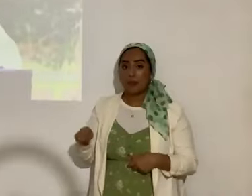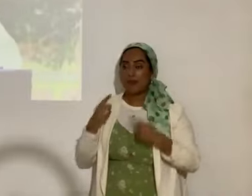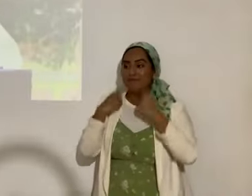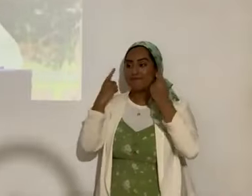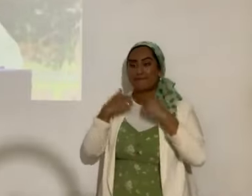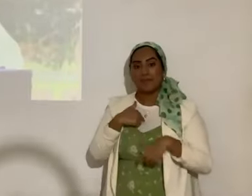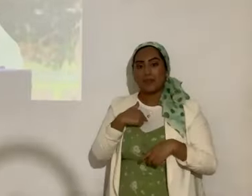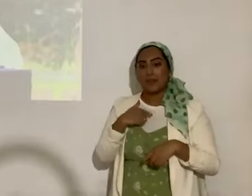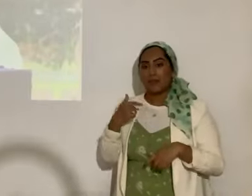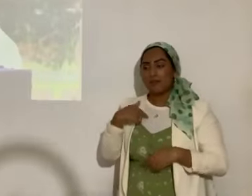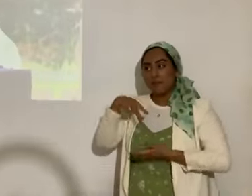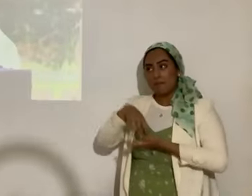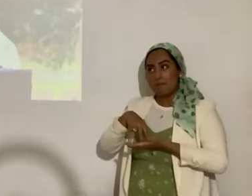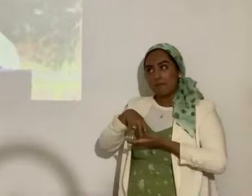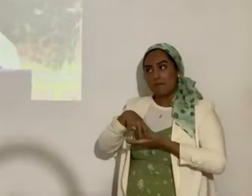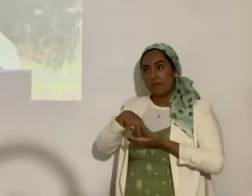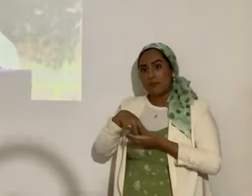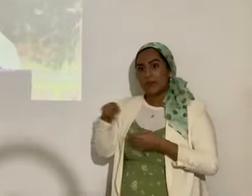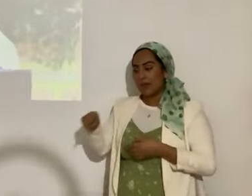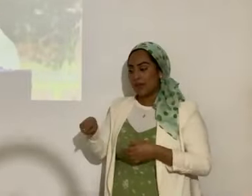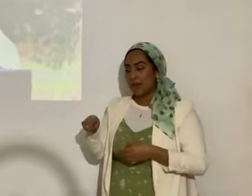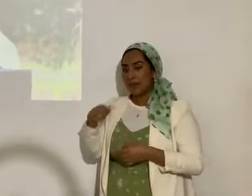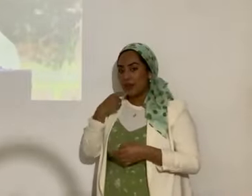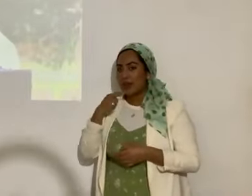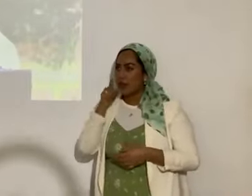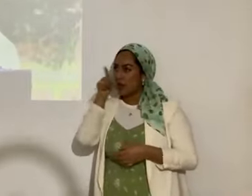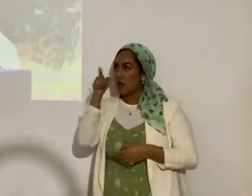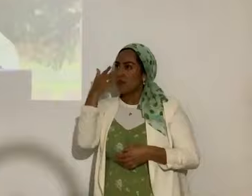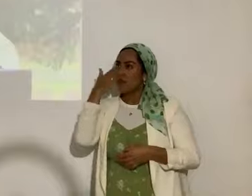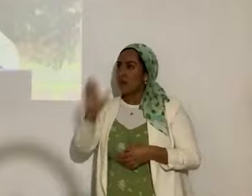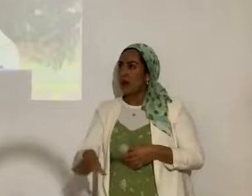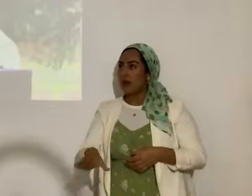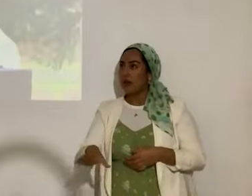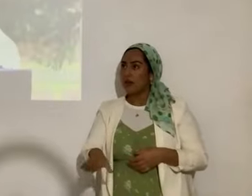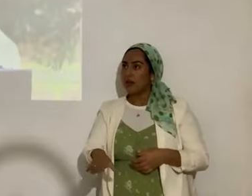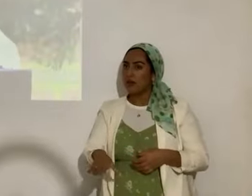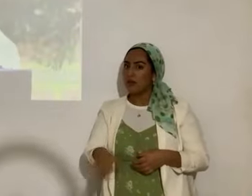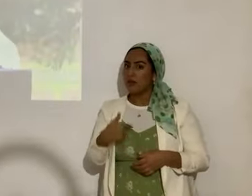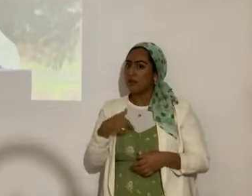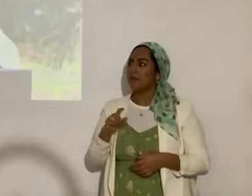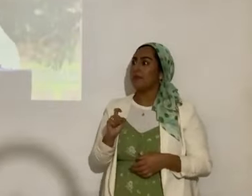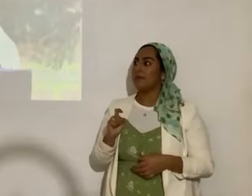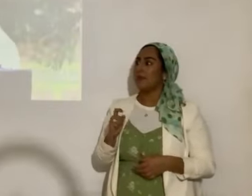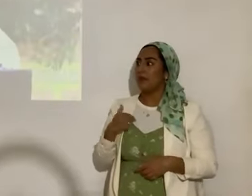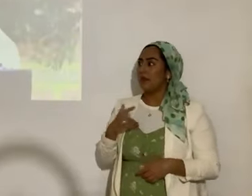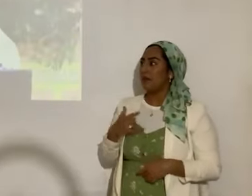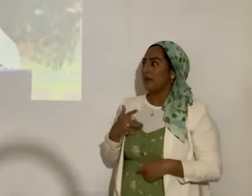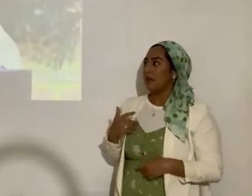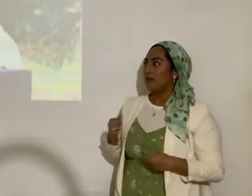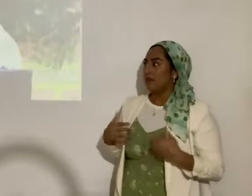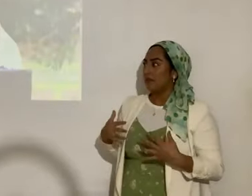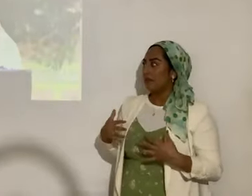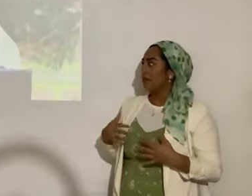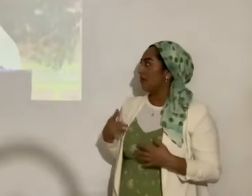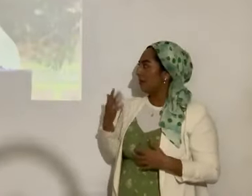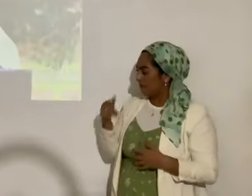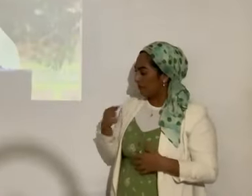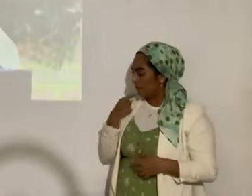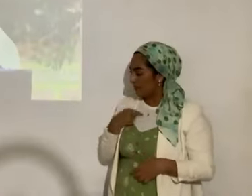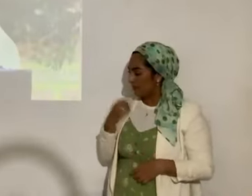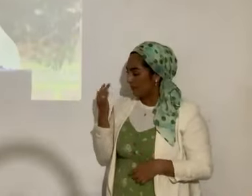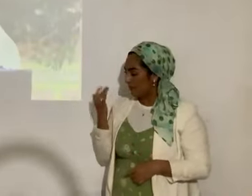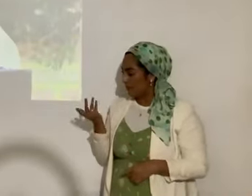me sonrió y yo estuve ahí parado y la niña me dijo tú eres malo y en ese momento sentí como unos escalofrío y dije por